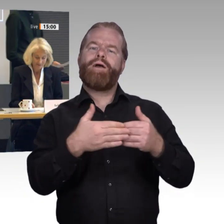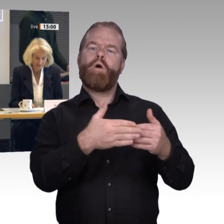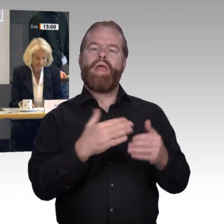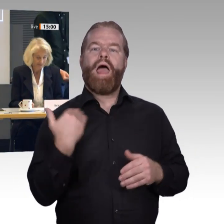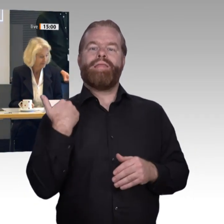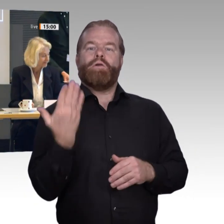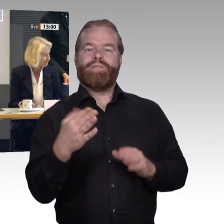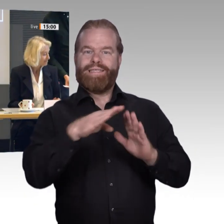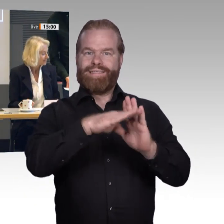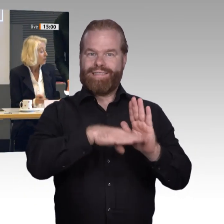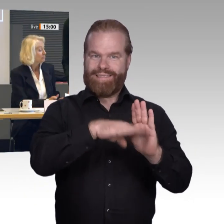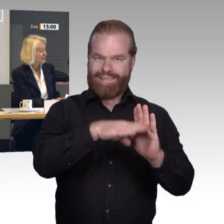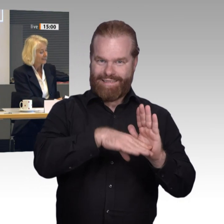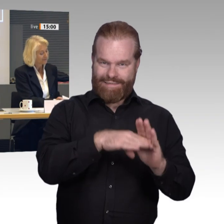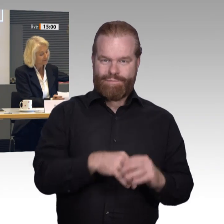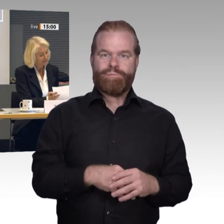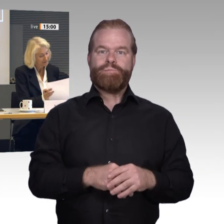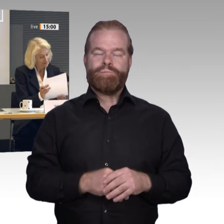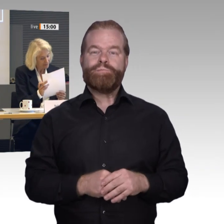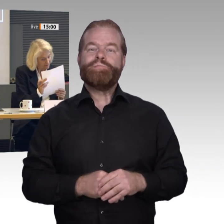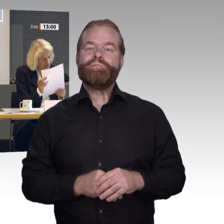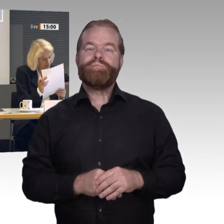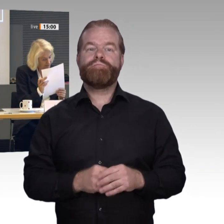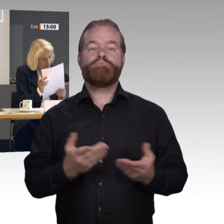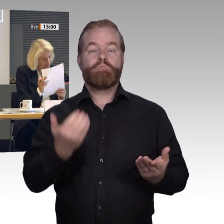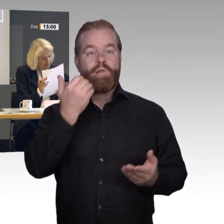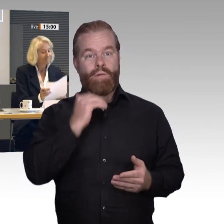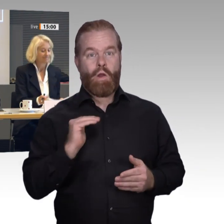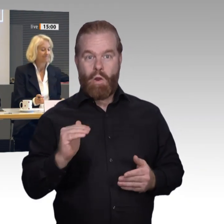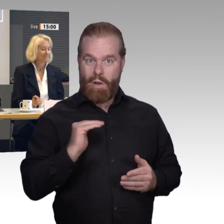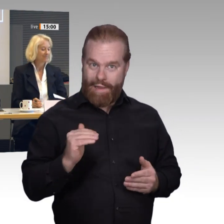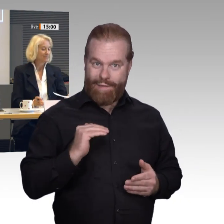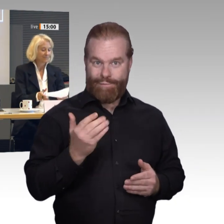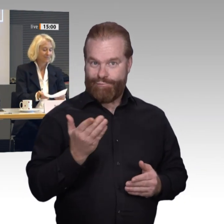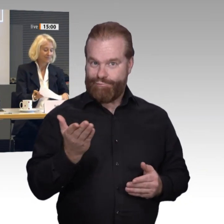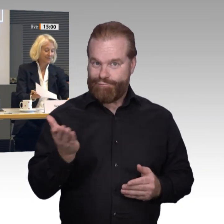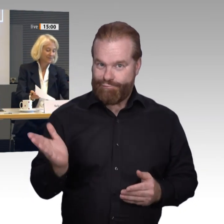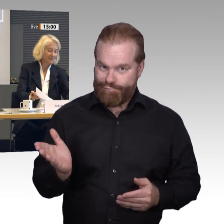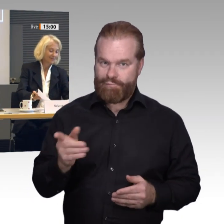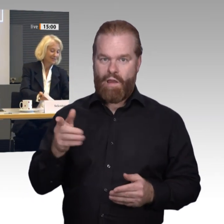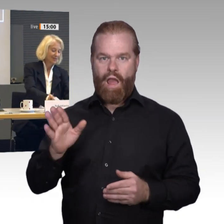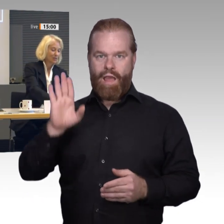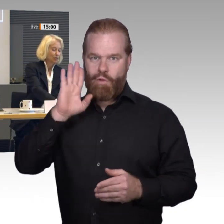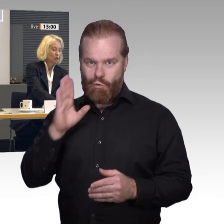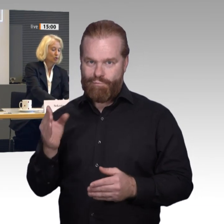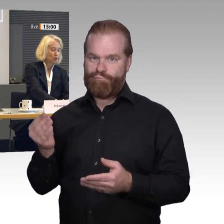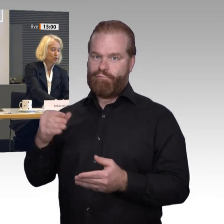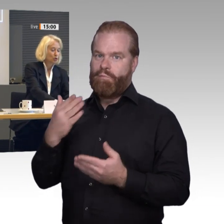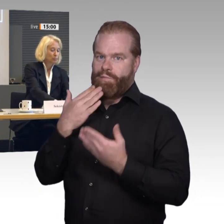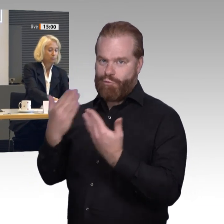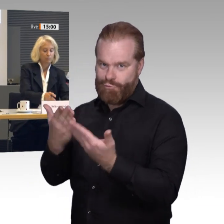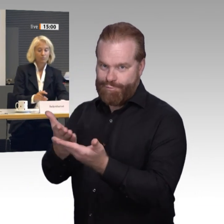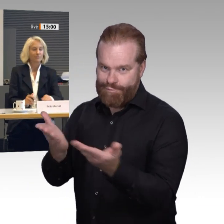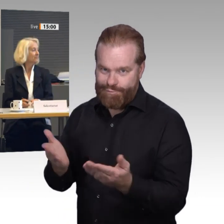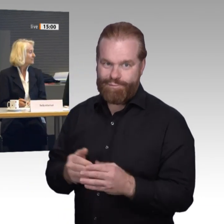und Soziales begrüße ich Sie sehr herzlich. Zunächst möchte ich für die Bundesregierung die parlamentarische Staatssekretärin Frau Kerstin Grise